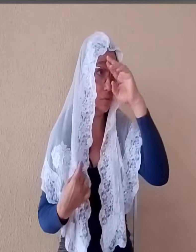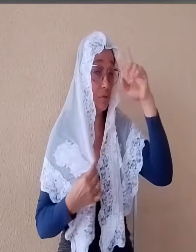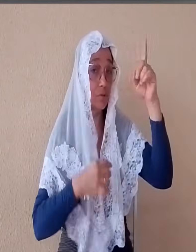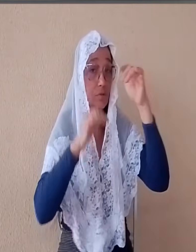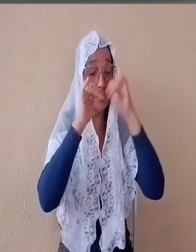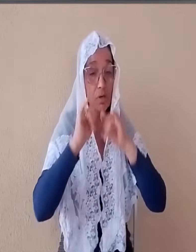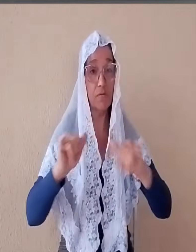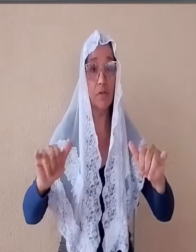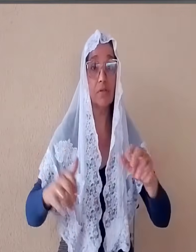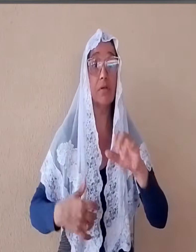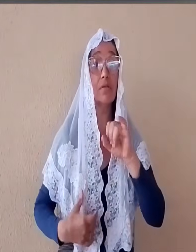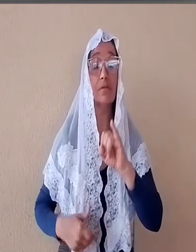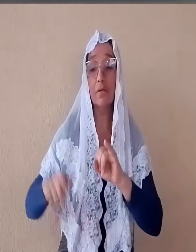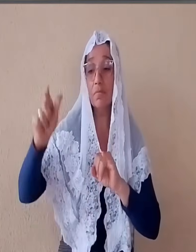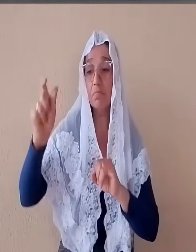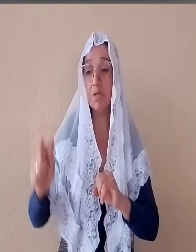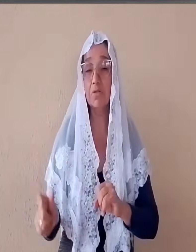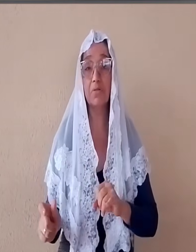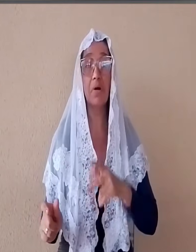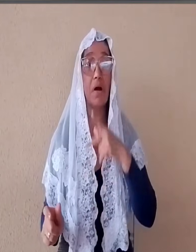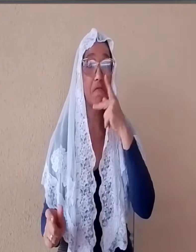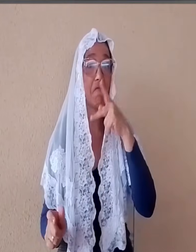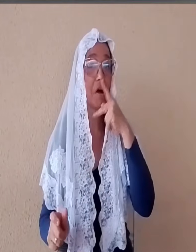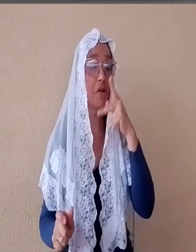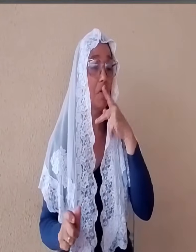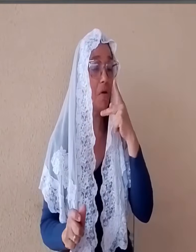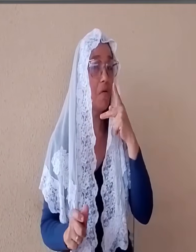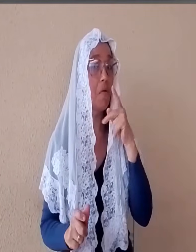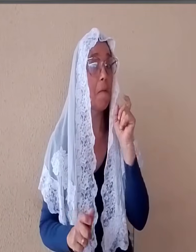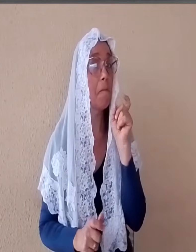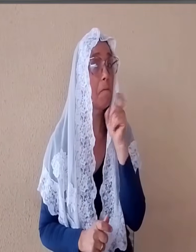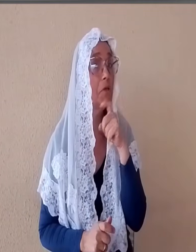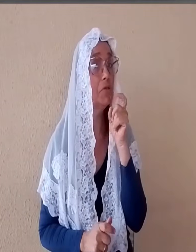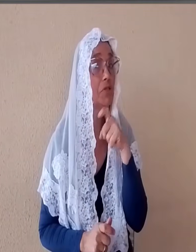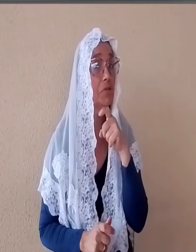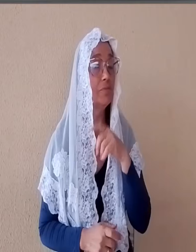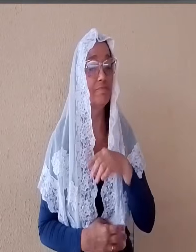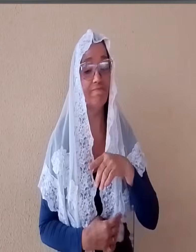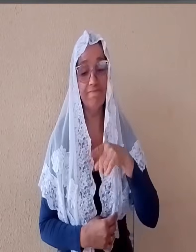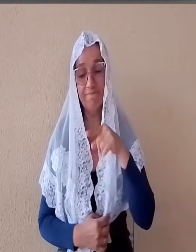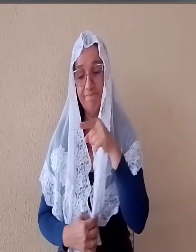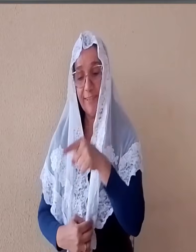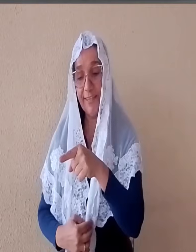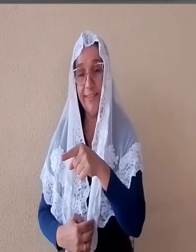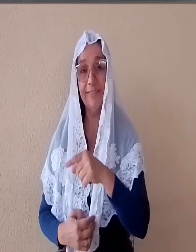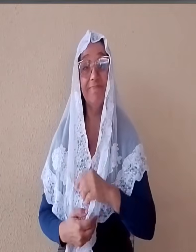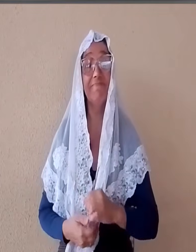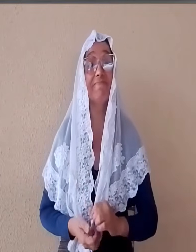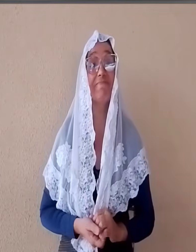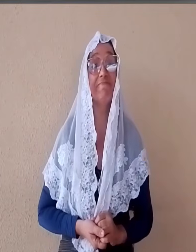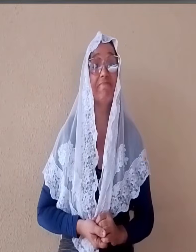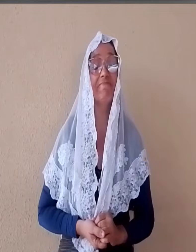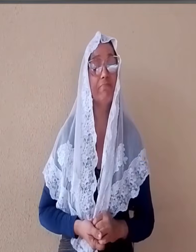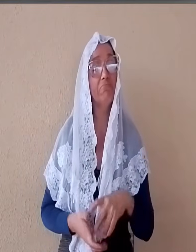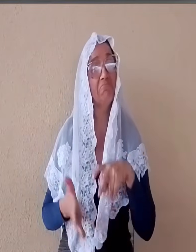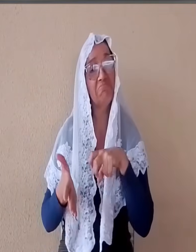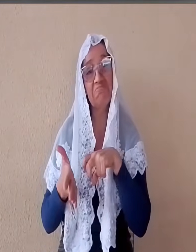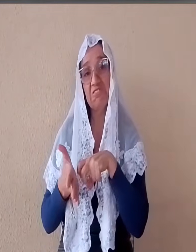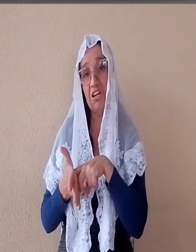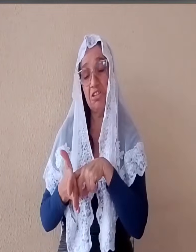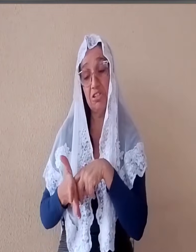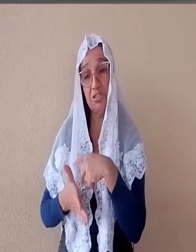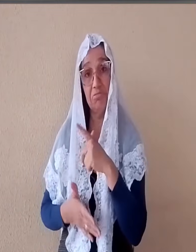E de repente, o que aconteceu, irmãos? Josué já fez logo um concerto com os